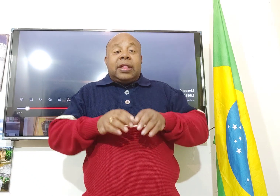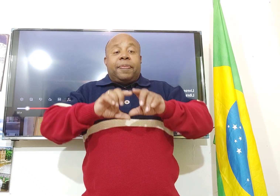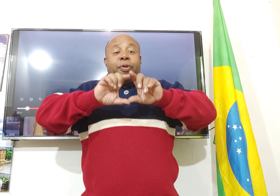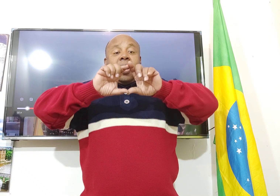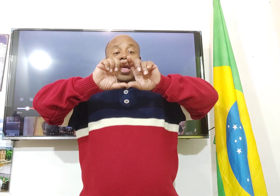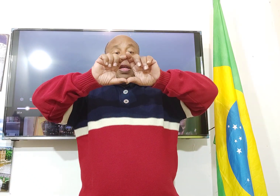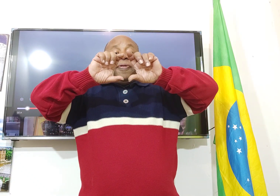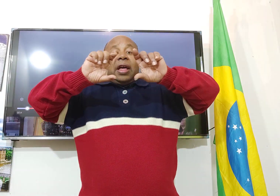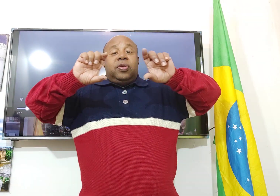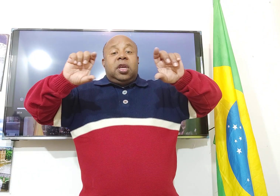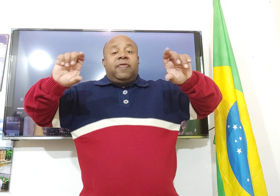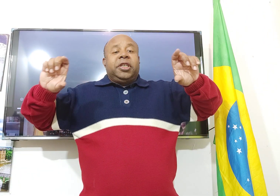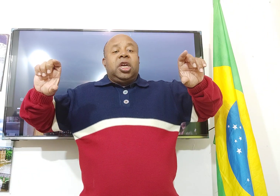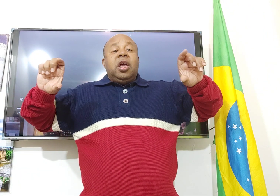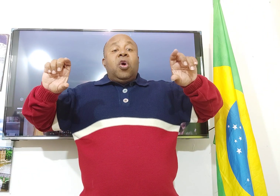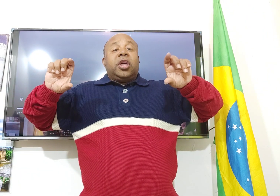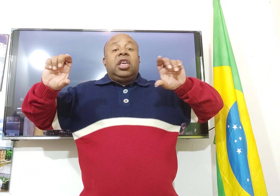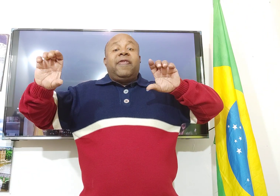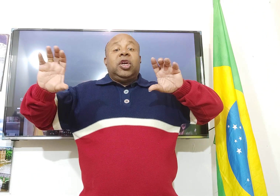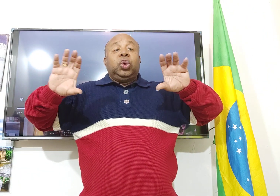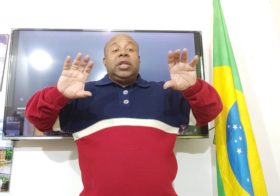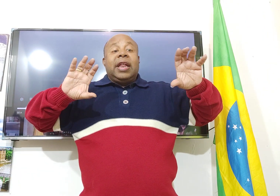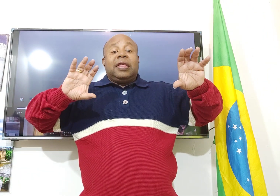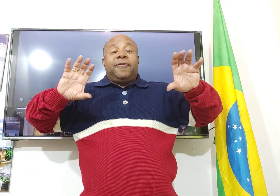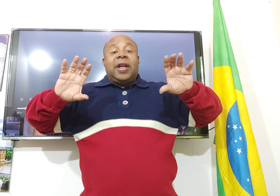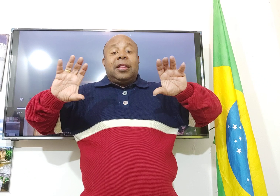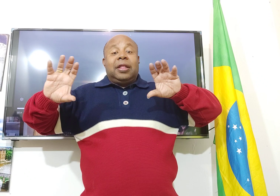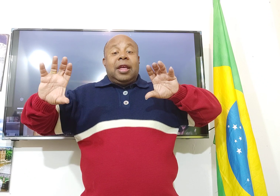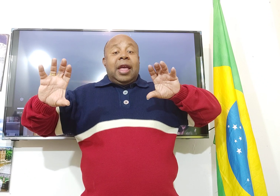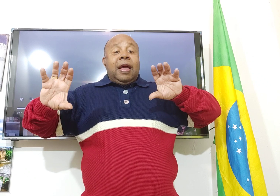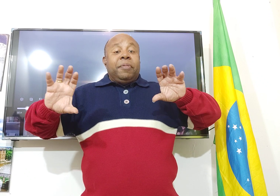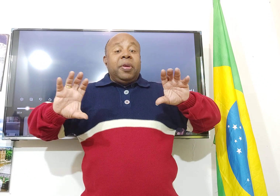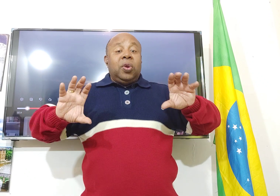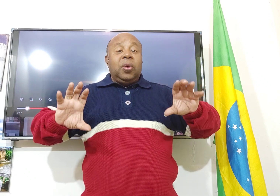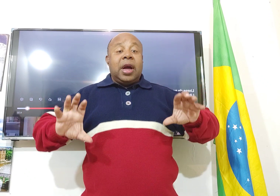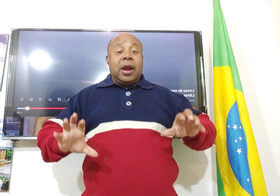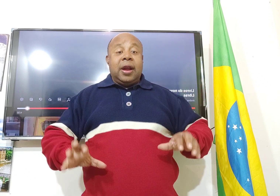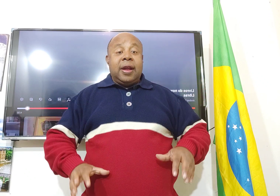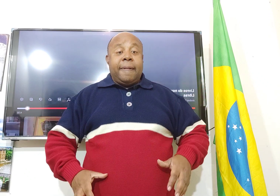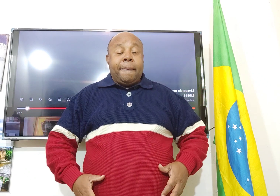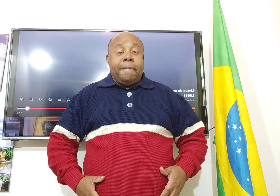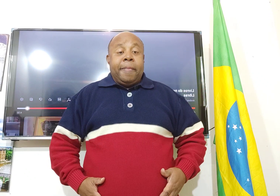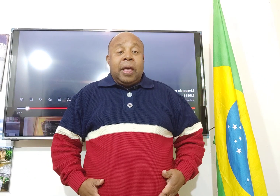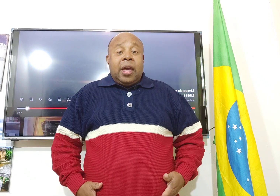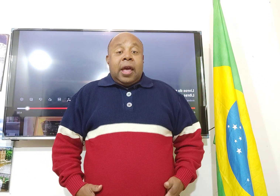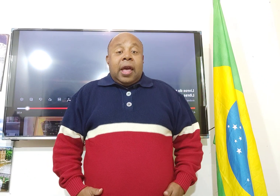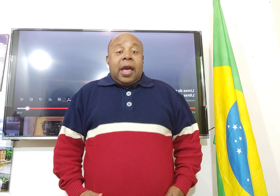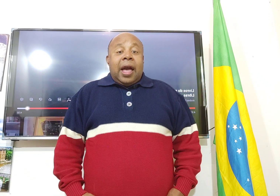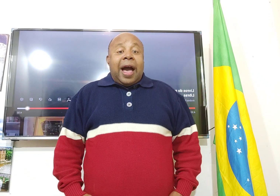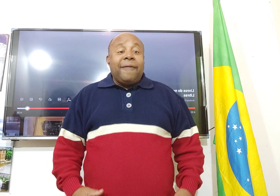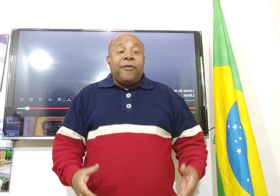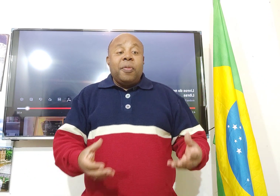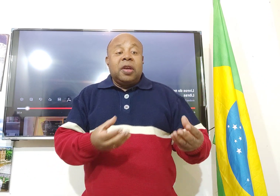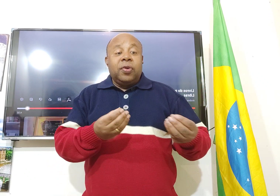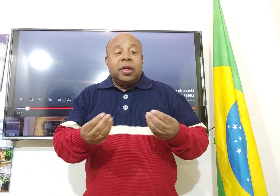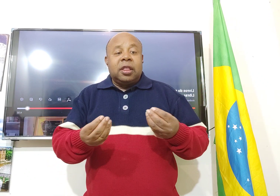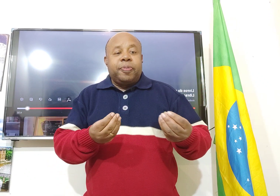Nessa frase, o que vai ajudar nessa frase? Em primeiro lugar, a forma que você